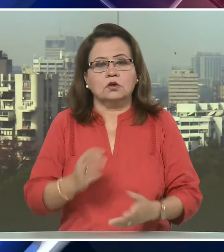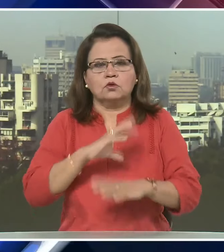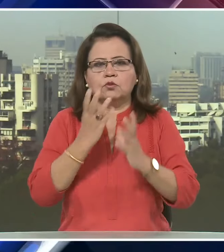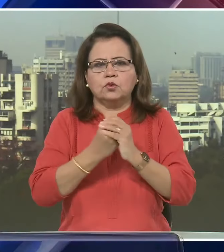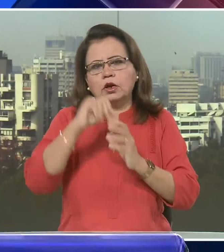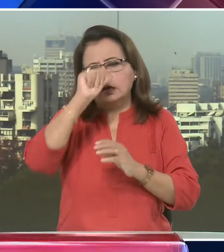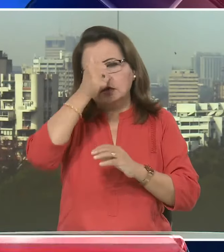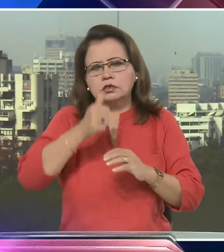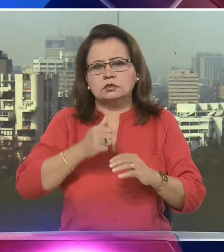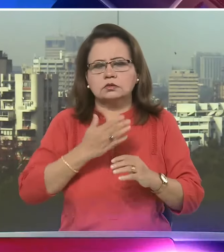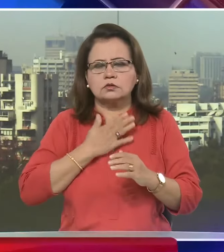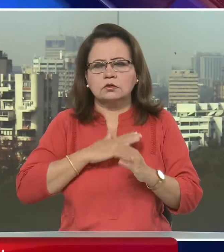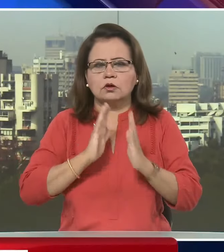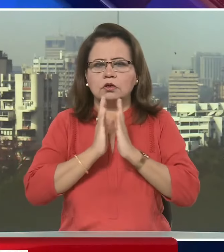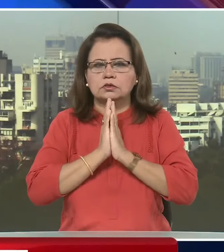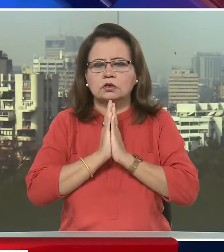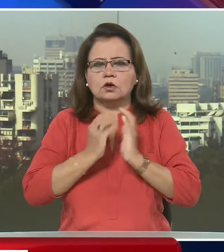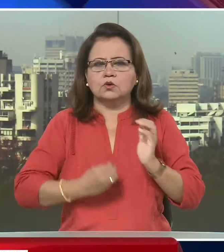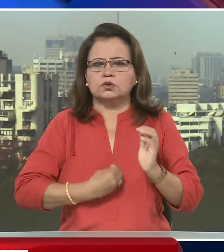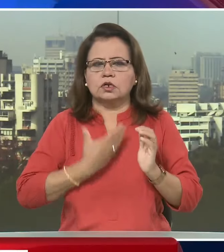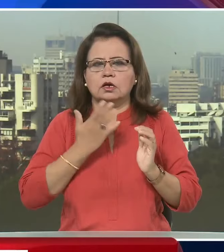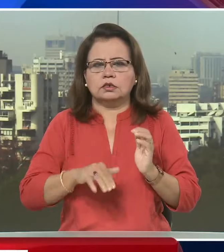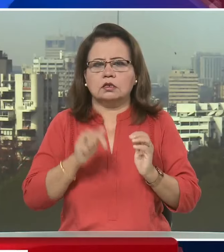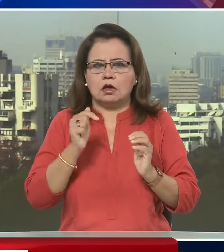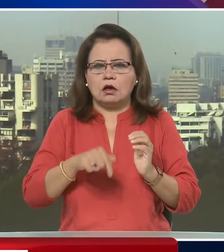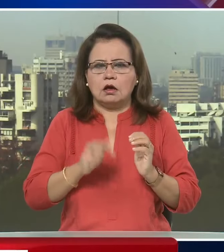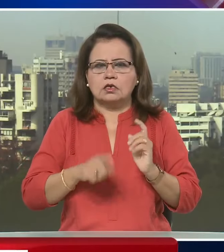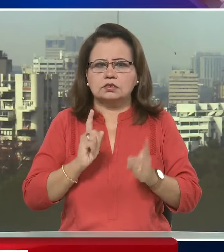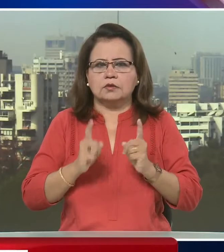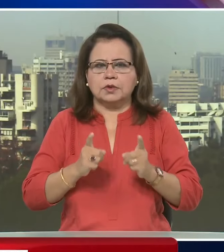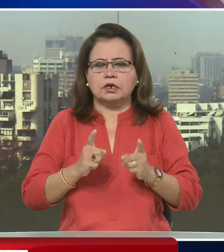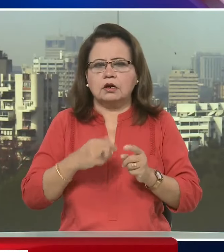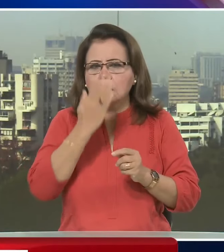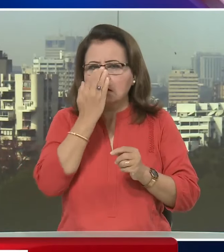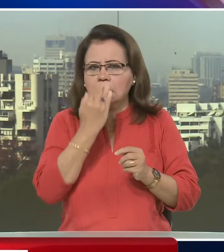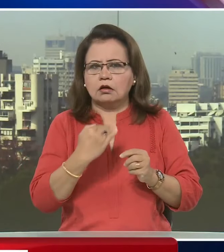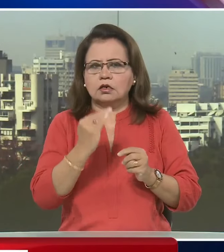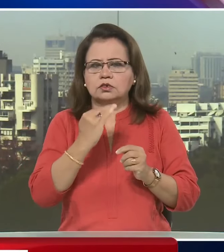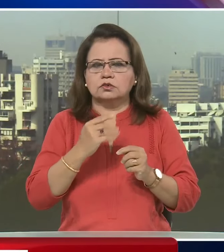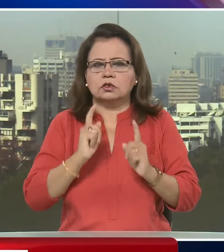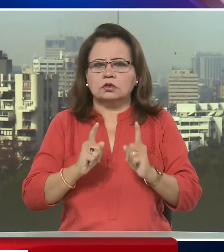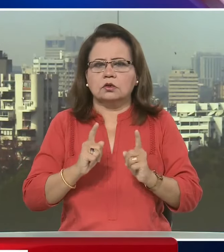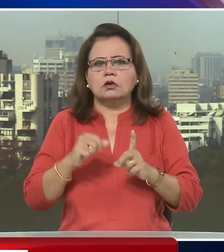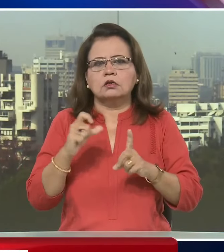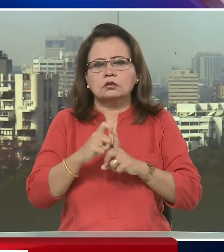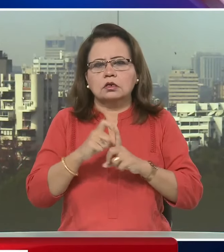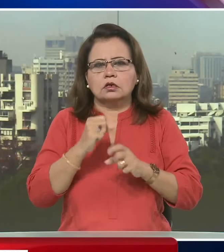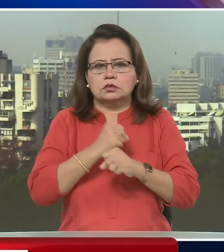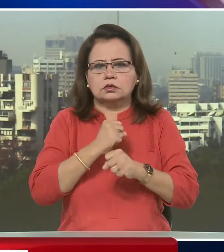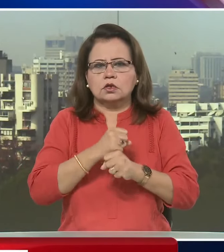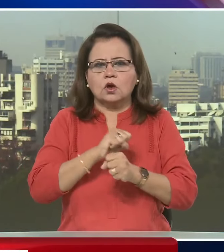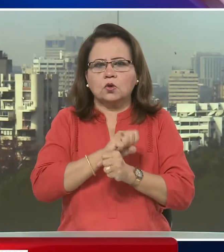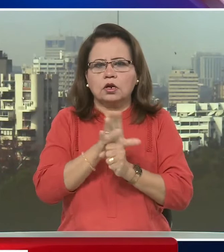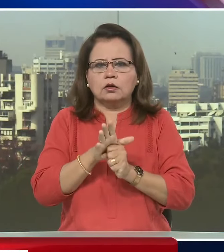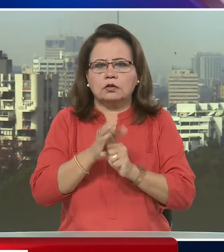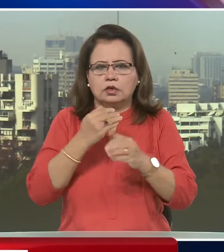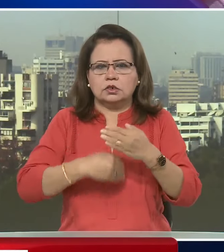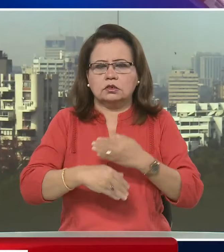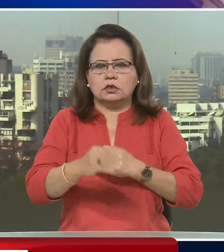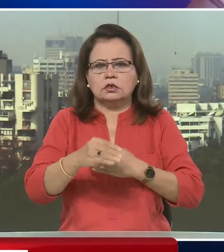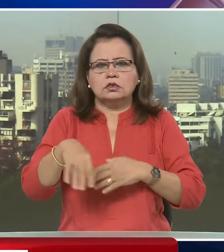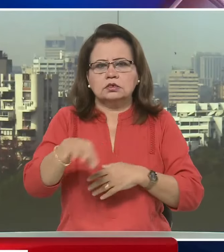देश भर में पूरी श्रद्धा और उत्साह के साथ आज मनाया जा रहा है गणेश चतुर्थी का त्योहार। दिल्ली सरकार ने कोरोना